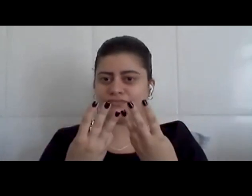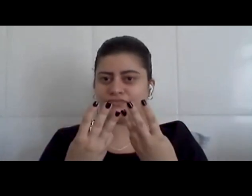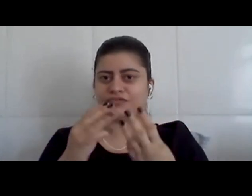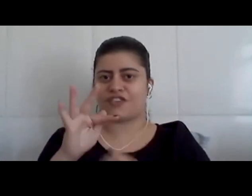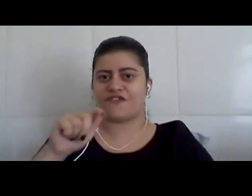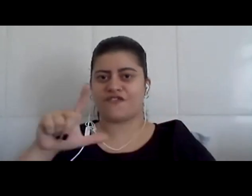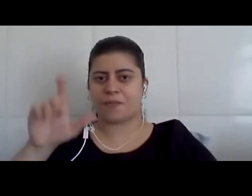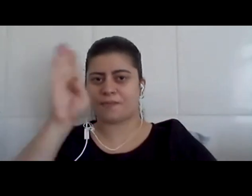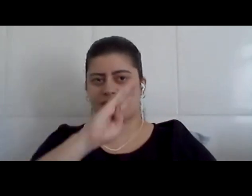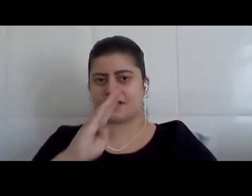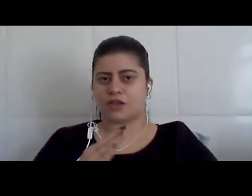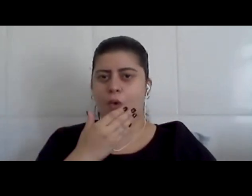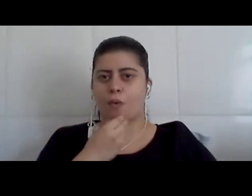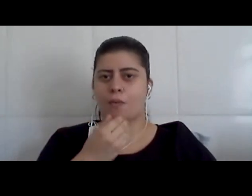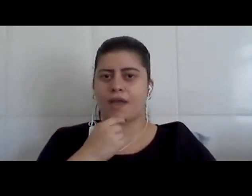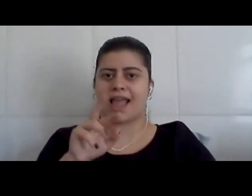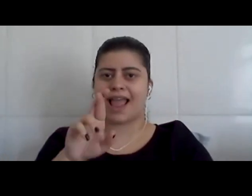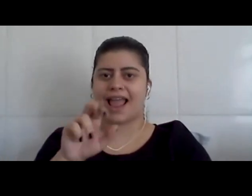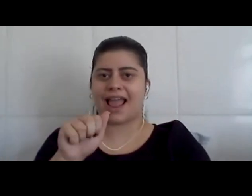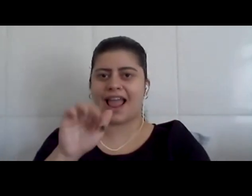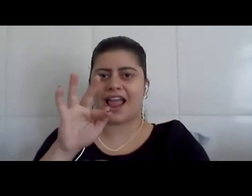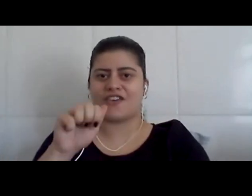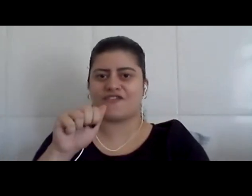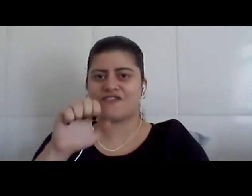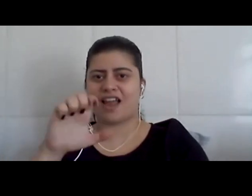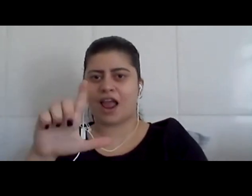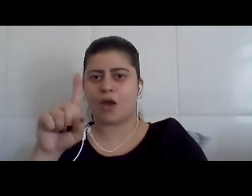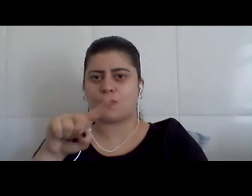Brasil, o senhor Rafael Zafala.